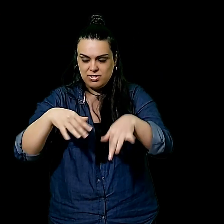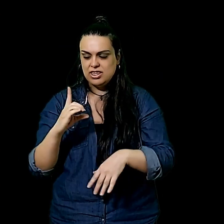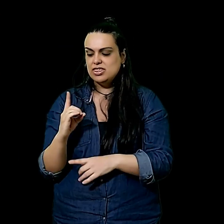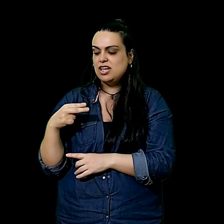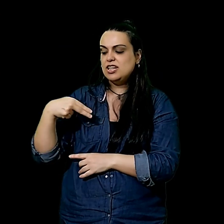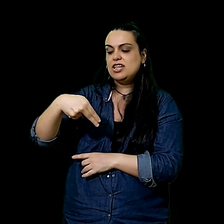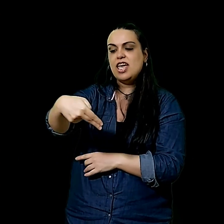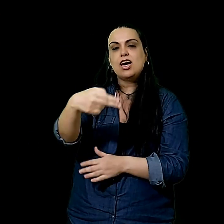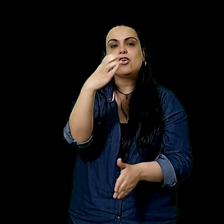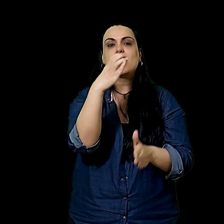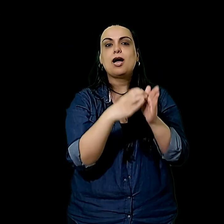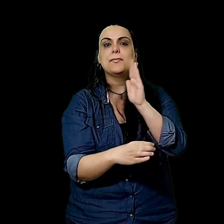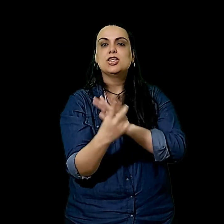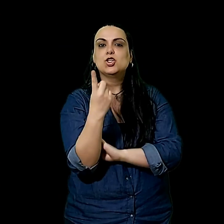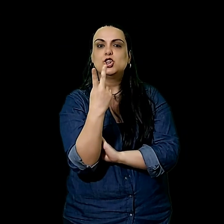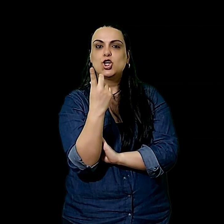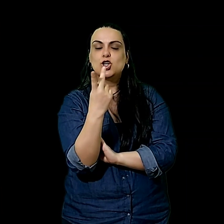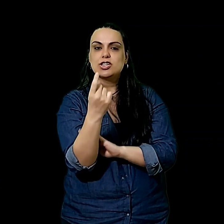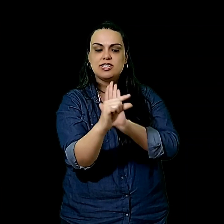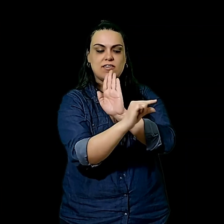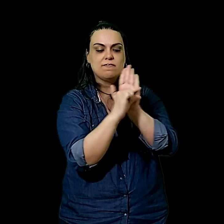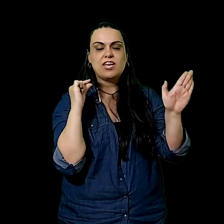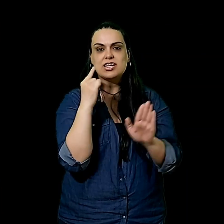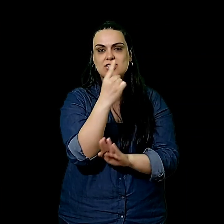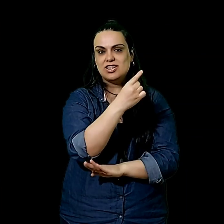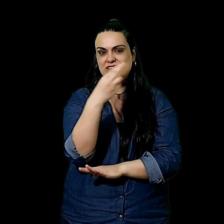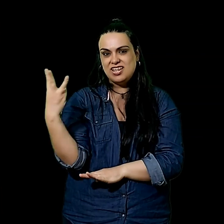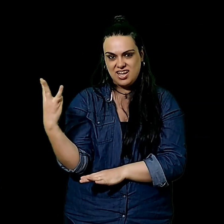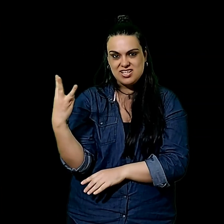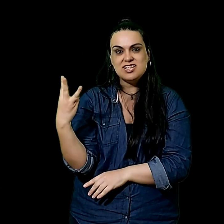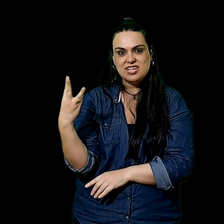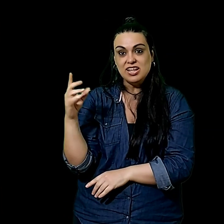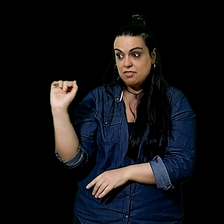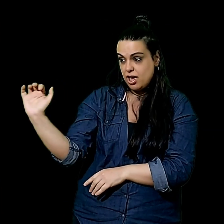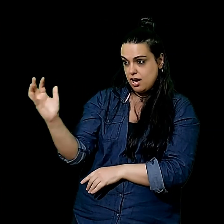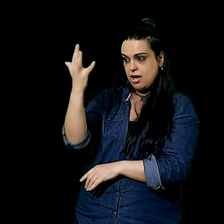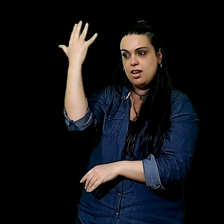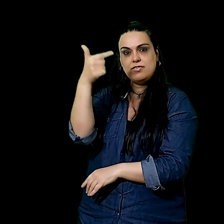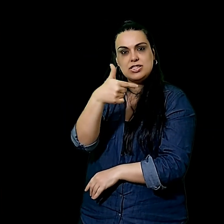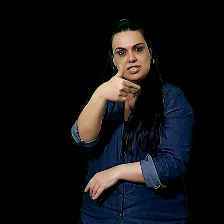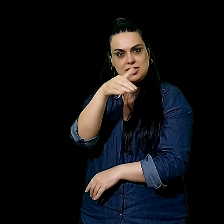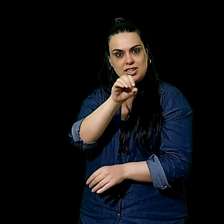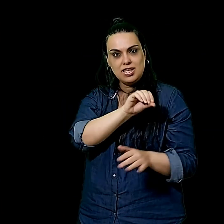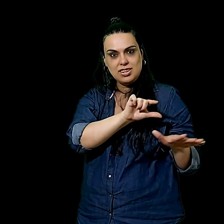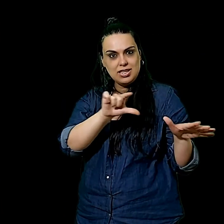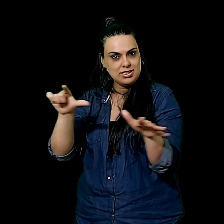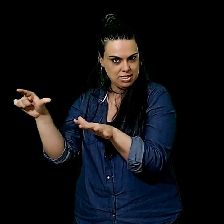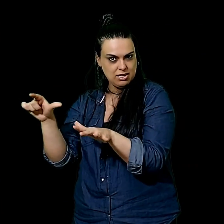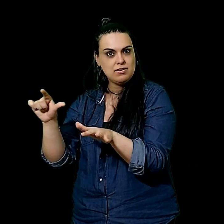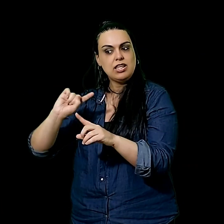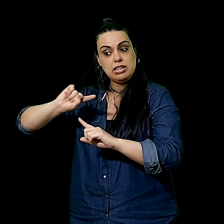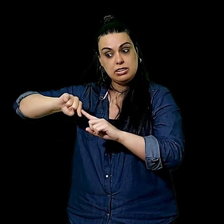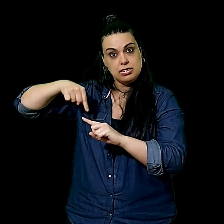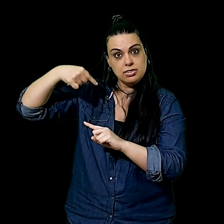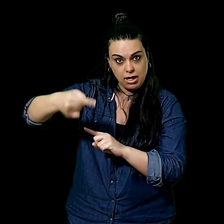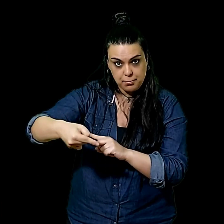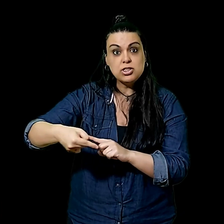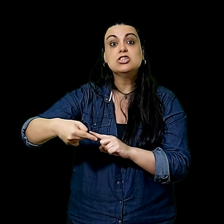capítulo 12, verso 13. Depois da revelação das 70 semanas,